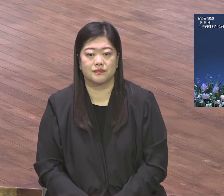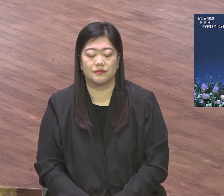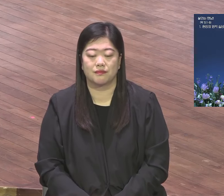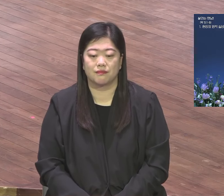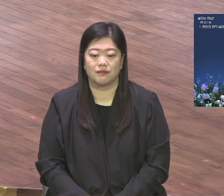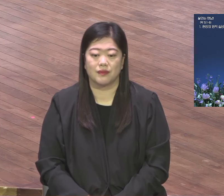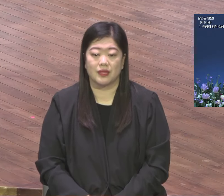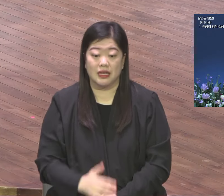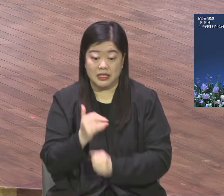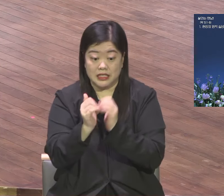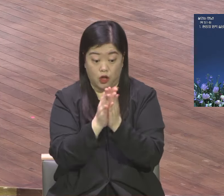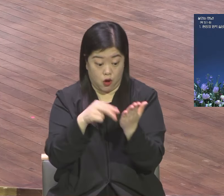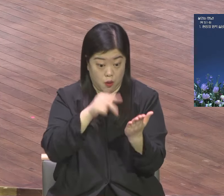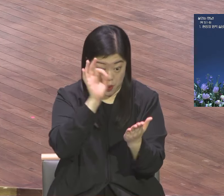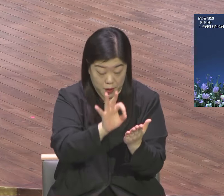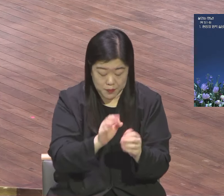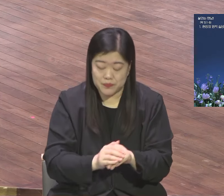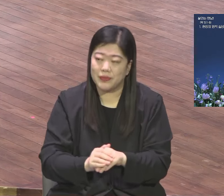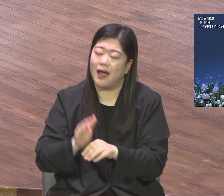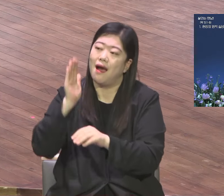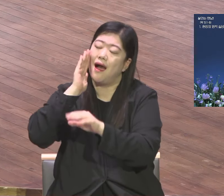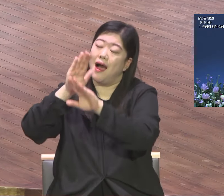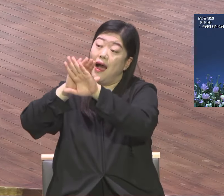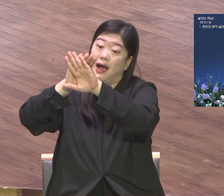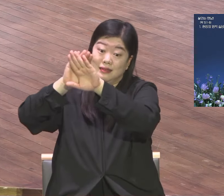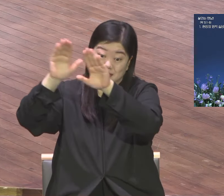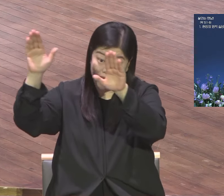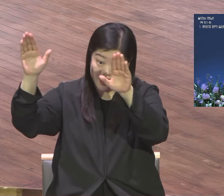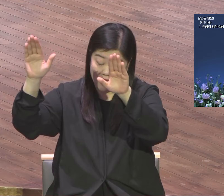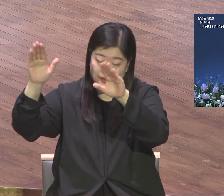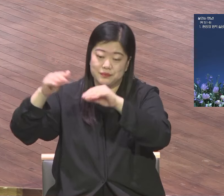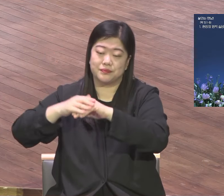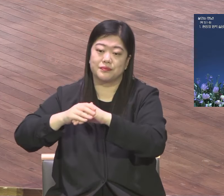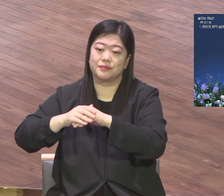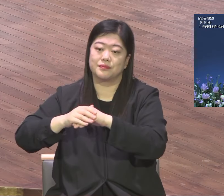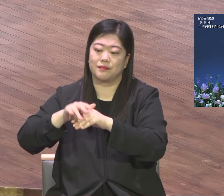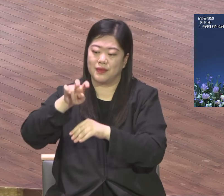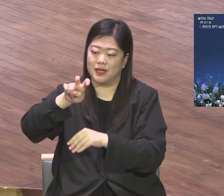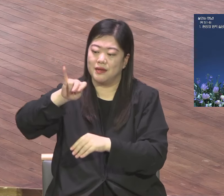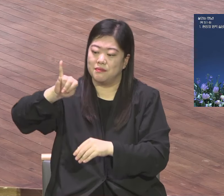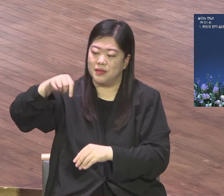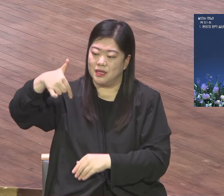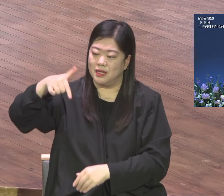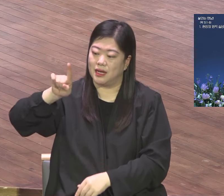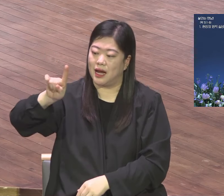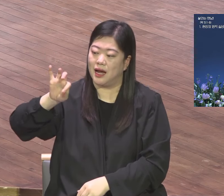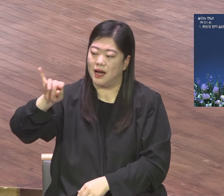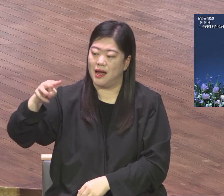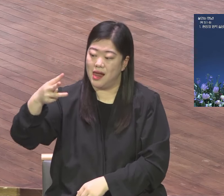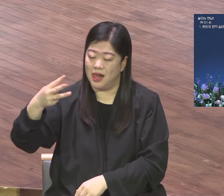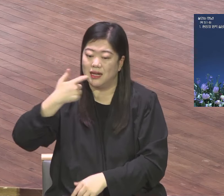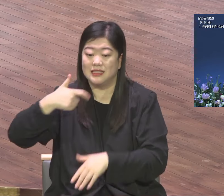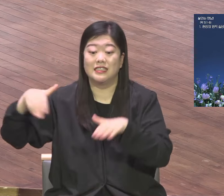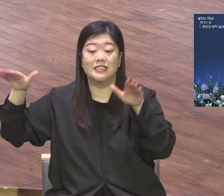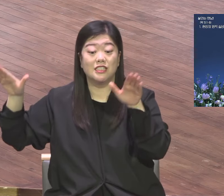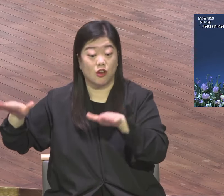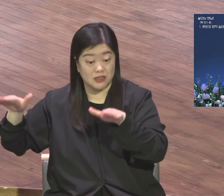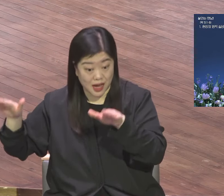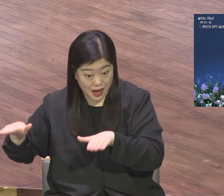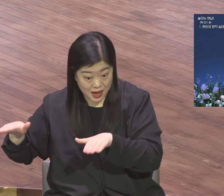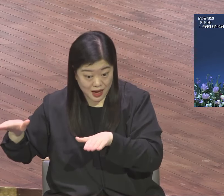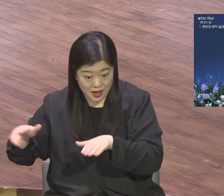있었는데 천사장 미가엘과 그 쇼에 있는 천사들에게 큰